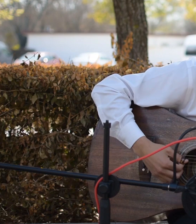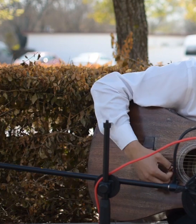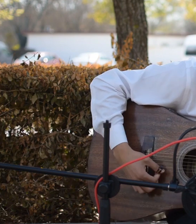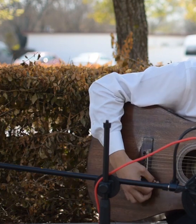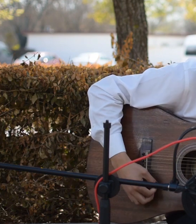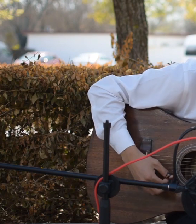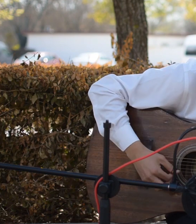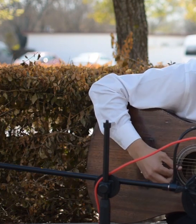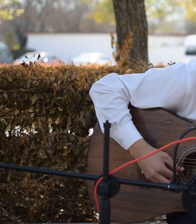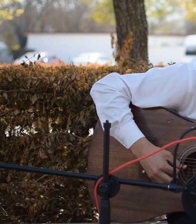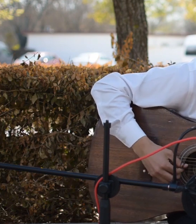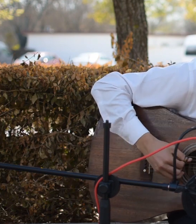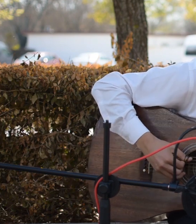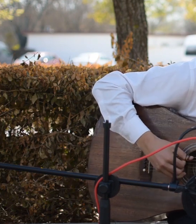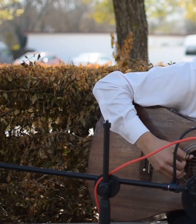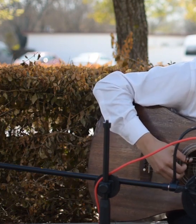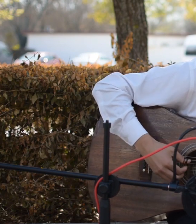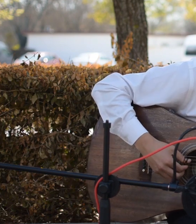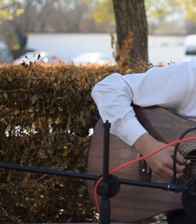y